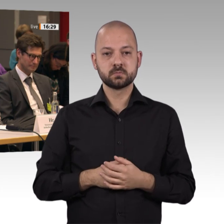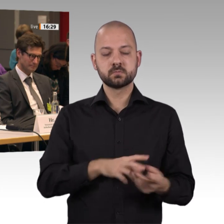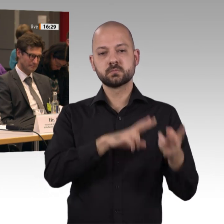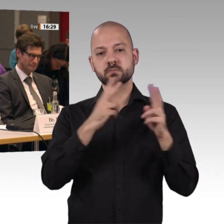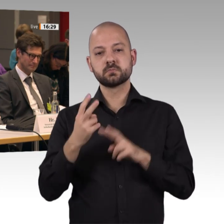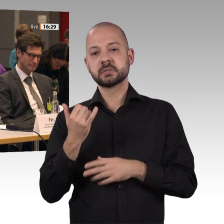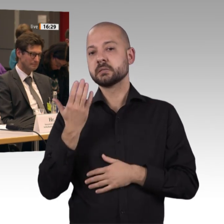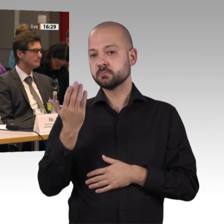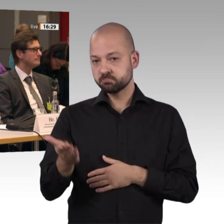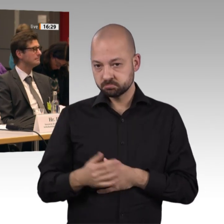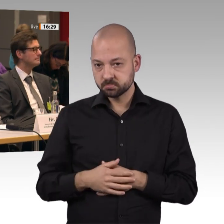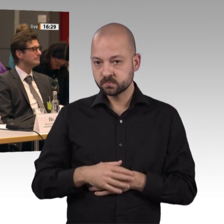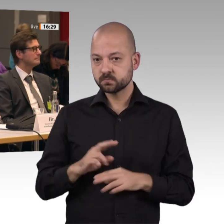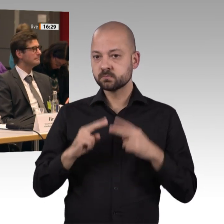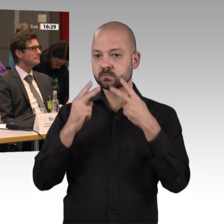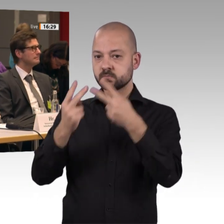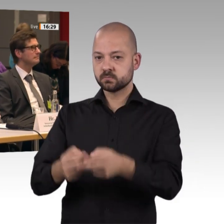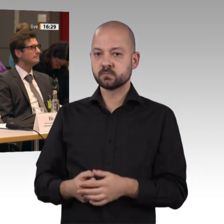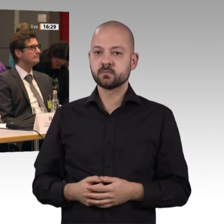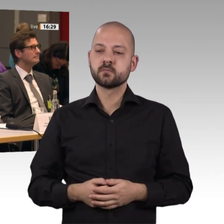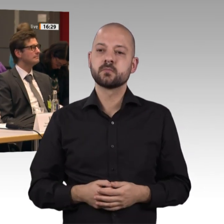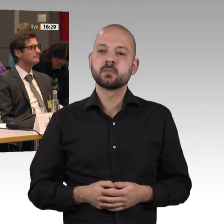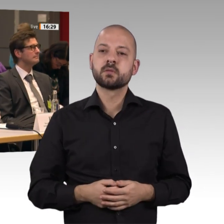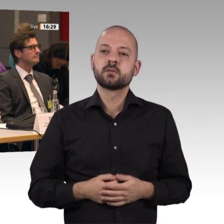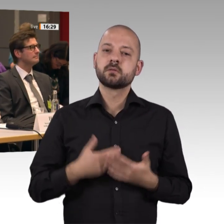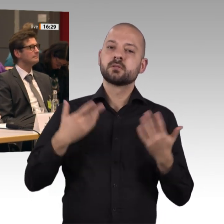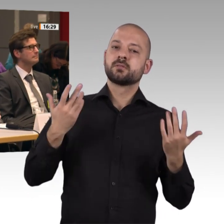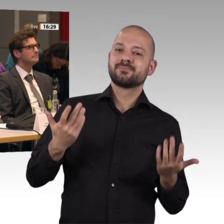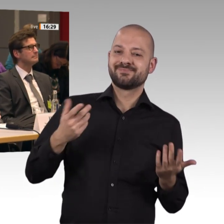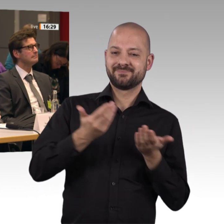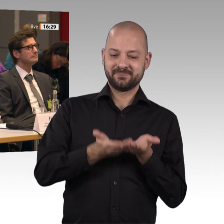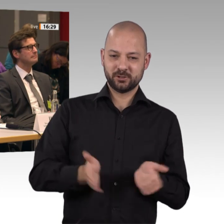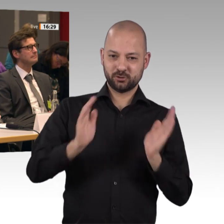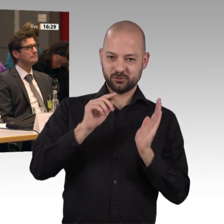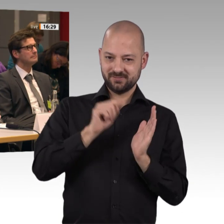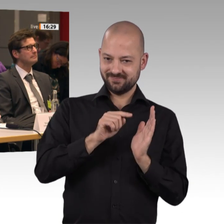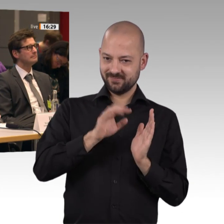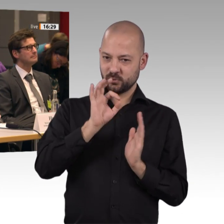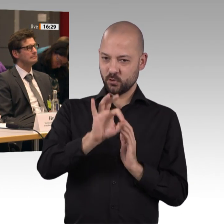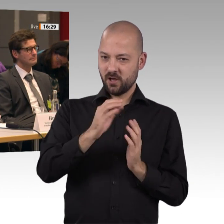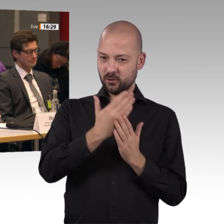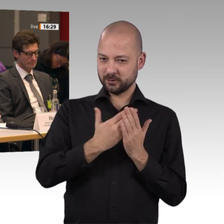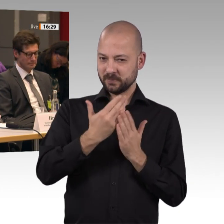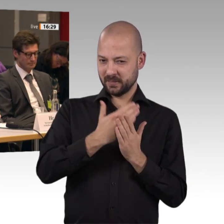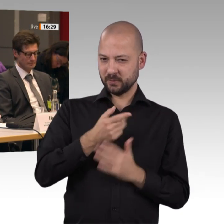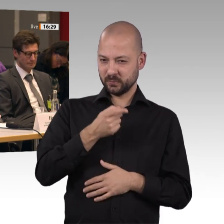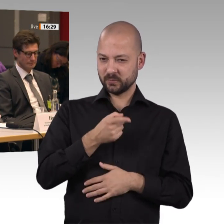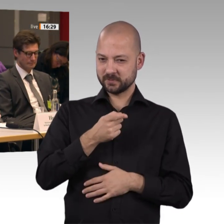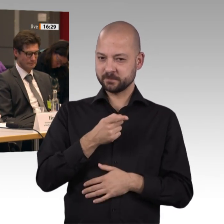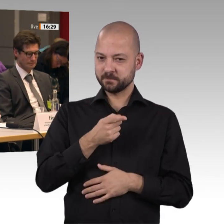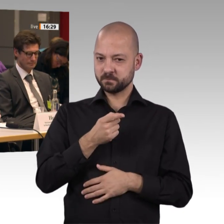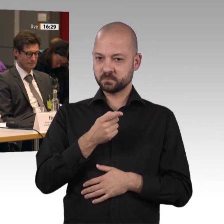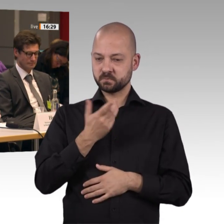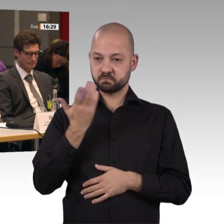einen Ausbildungsgang der Handwerksordnung vorliegen hat und zusätzlich Anspruch auf Werkstattleistungen besitzt.